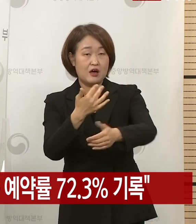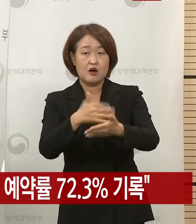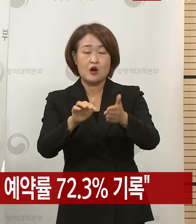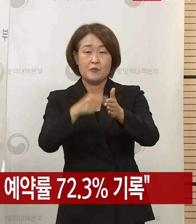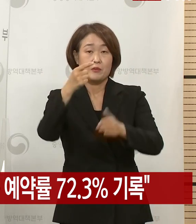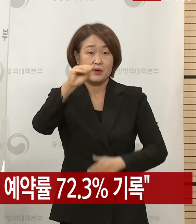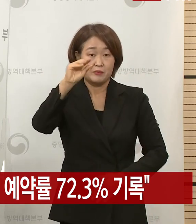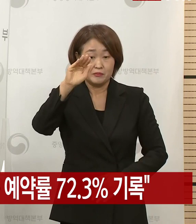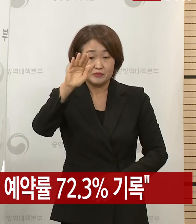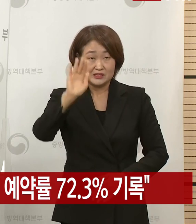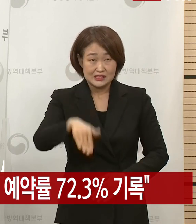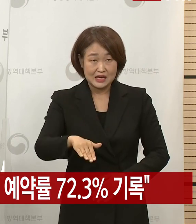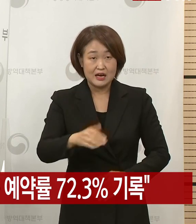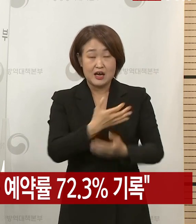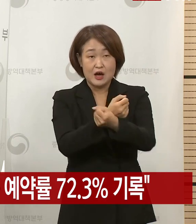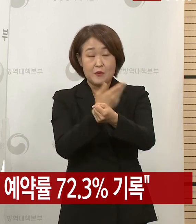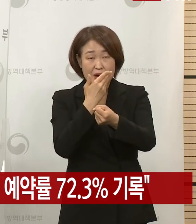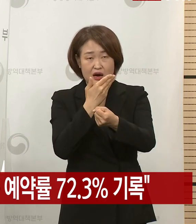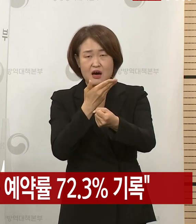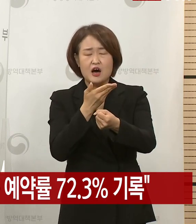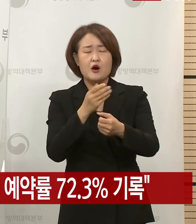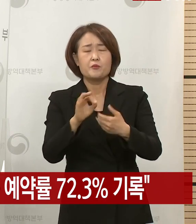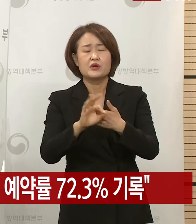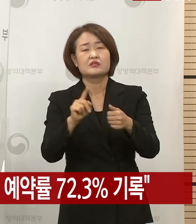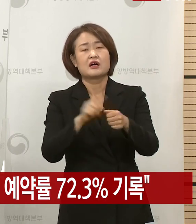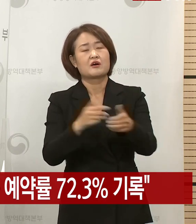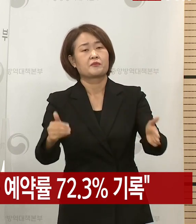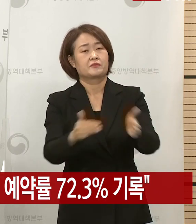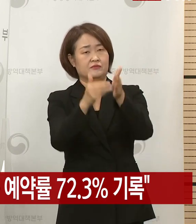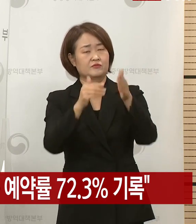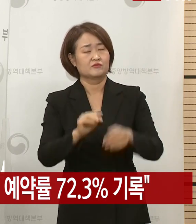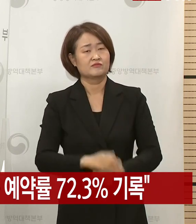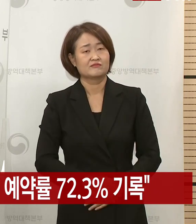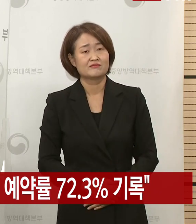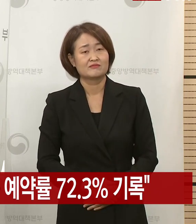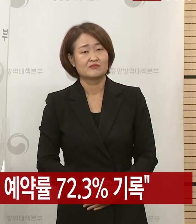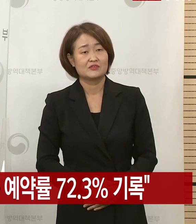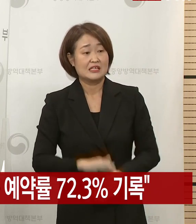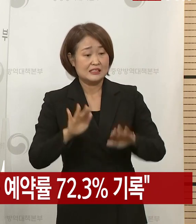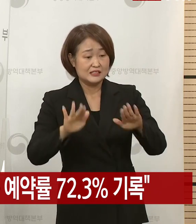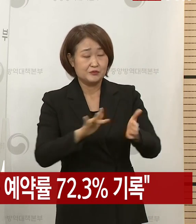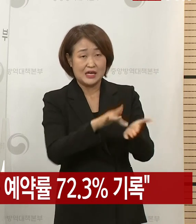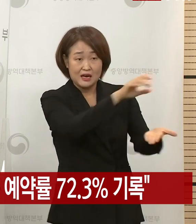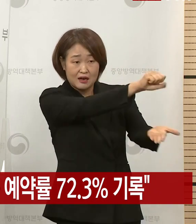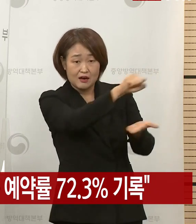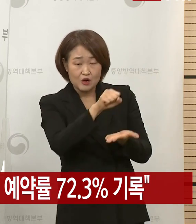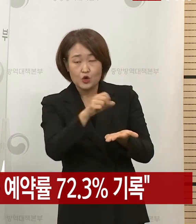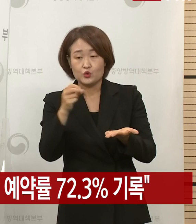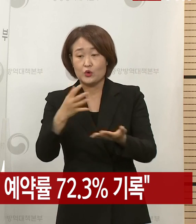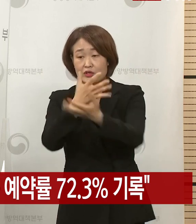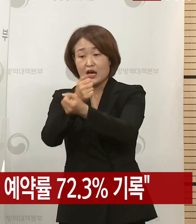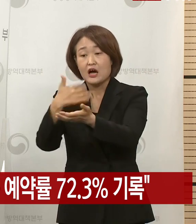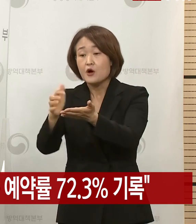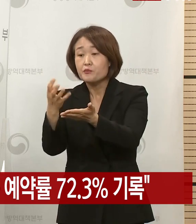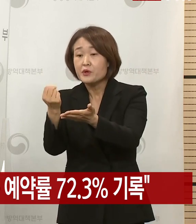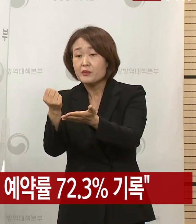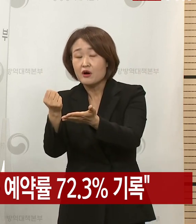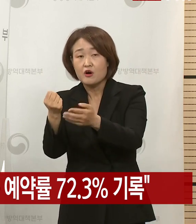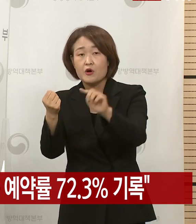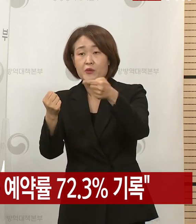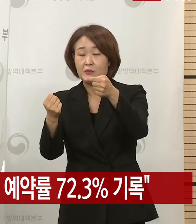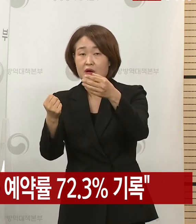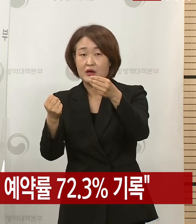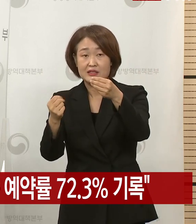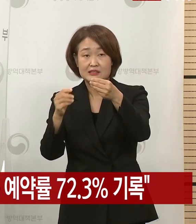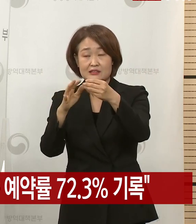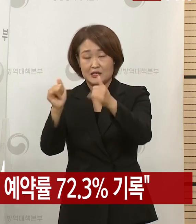미만이 되더라도 조기 종료될 가능성이 있습니다. 최종 배송 물량과 예약 인원을 확인하여 100만